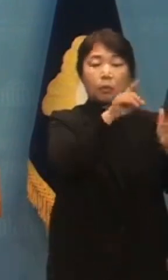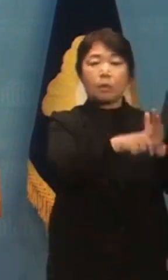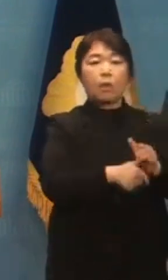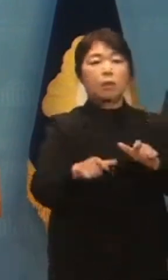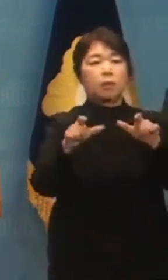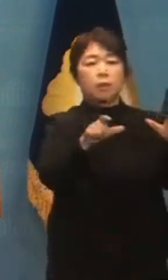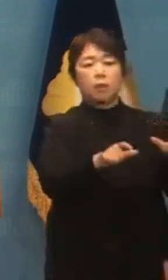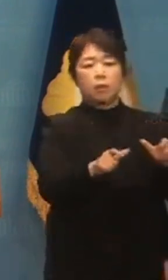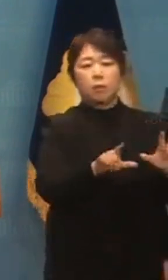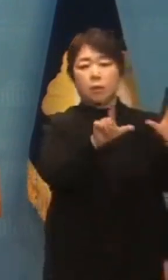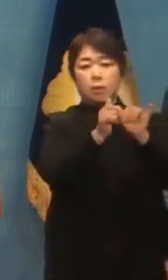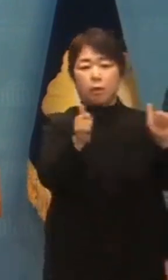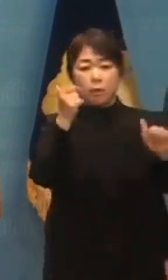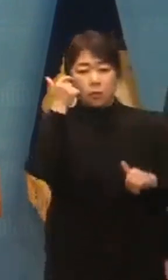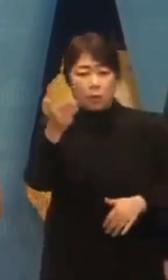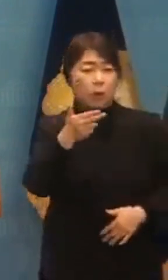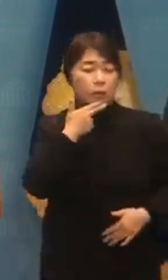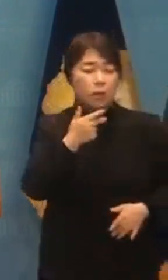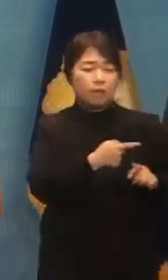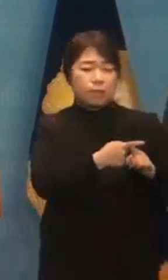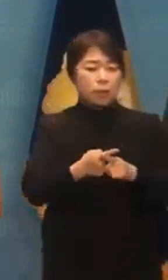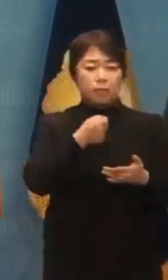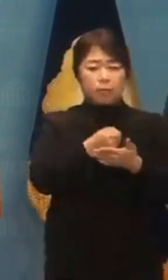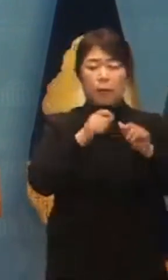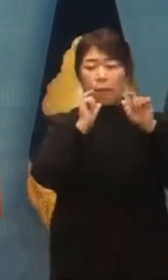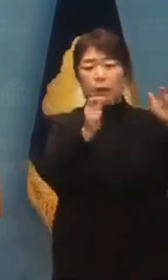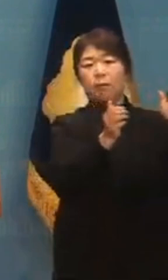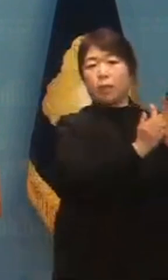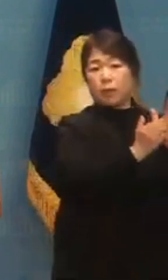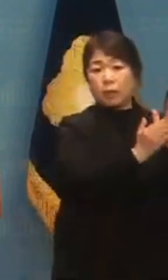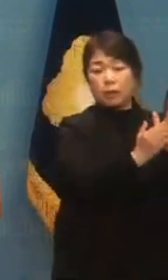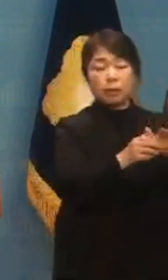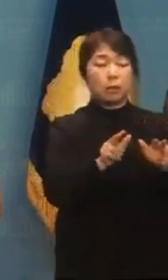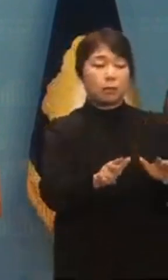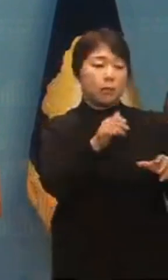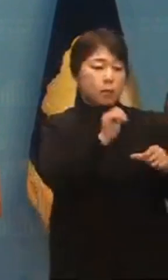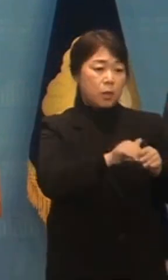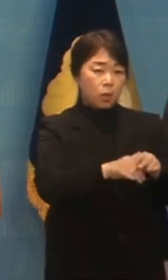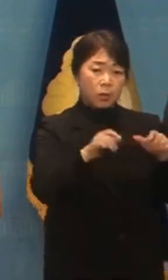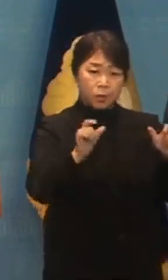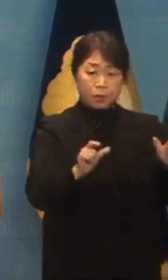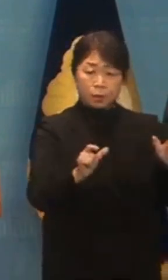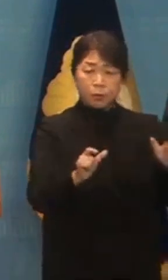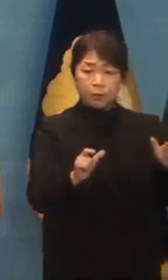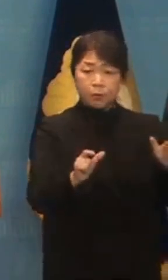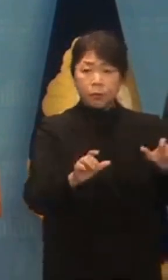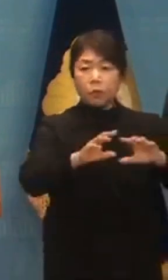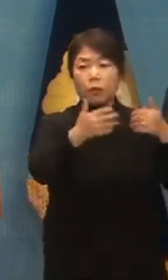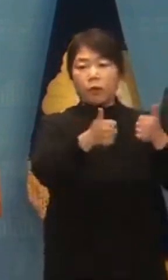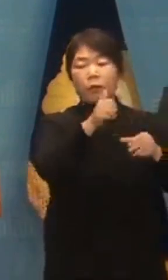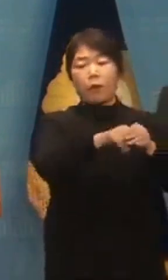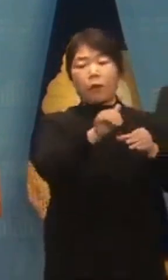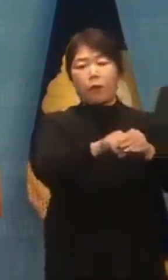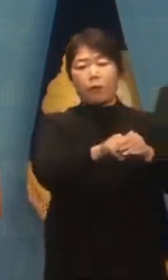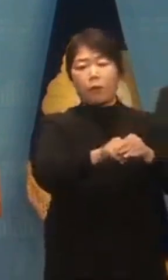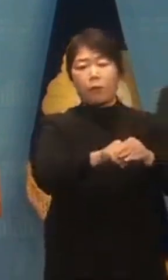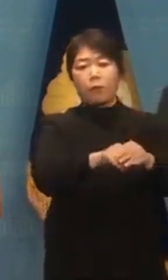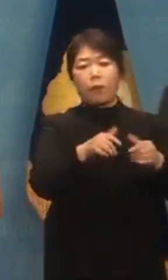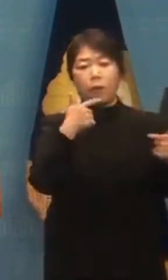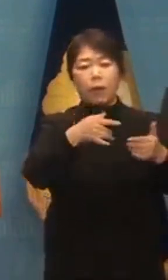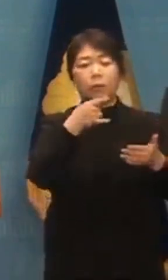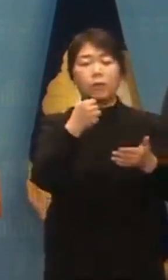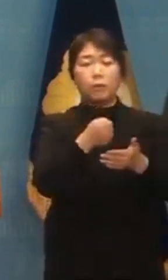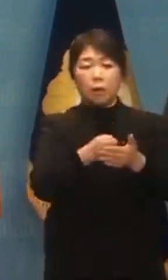지역 주민들의 의사를 무시하고 일방적으로 결정한 현재의 선거구는 국회의원 선거구